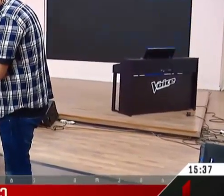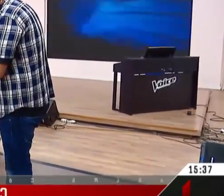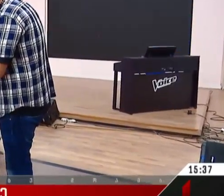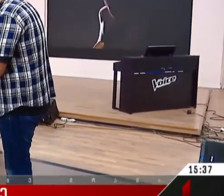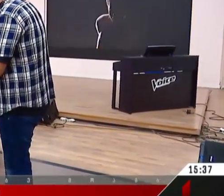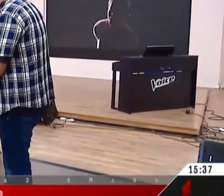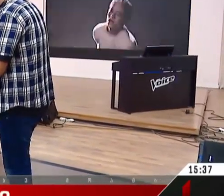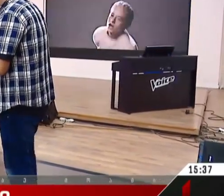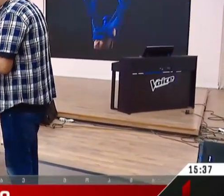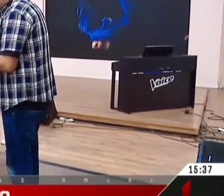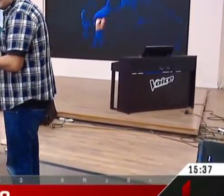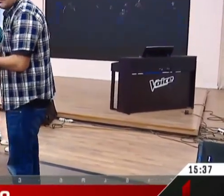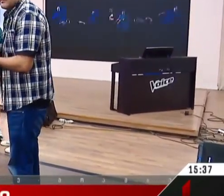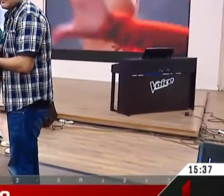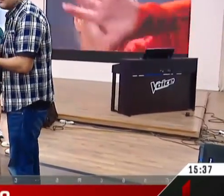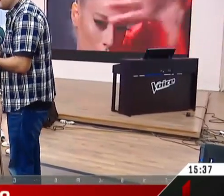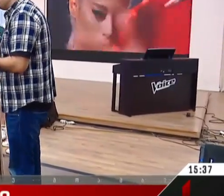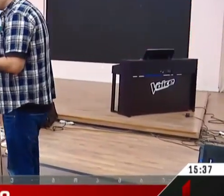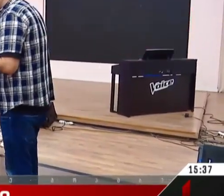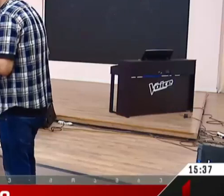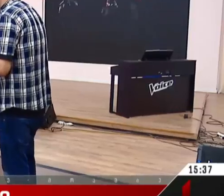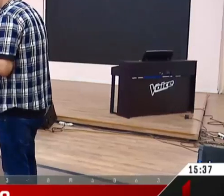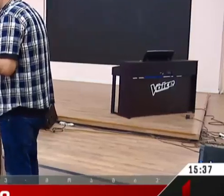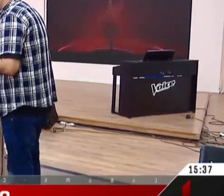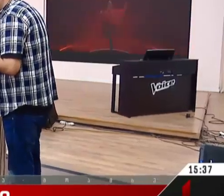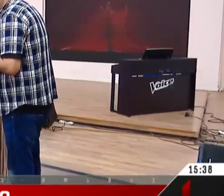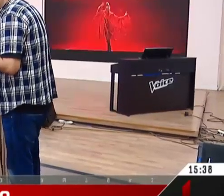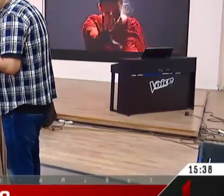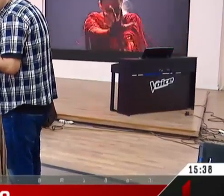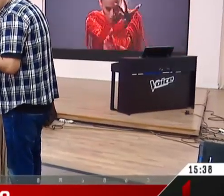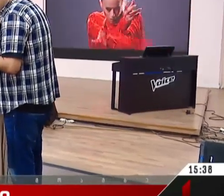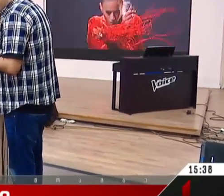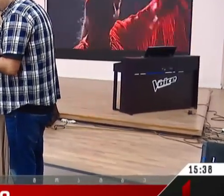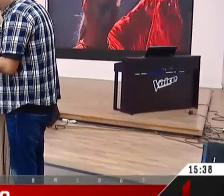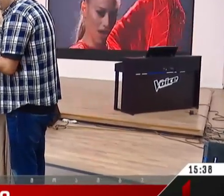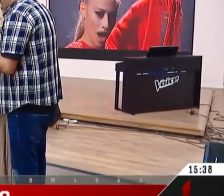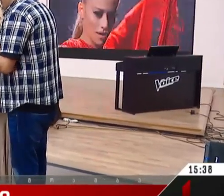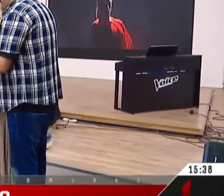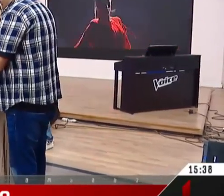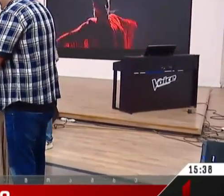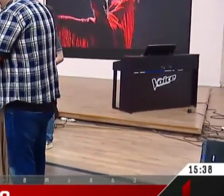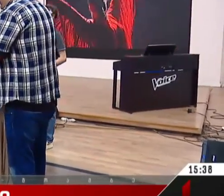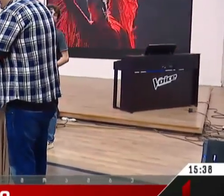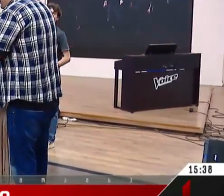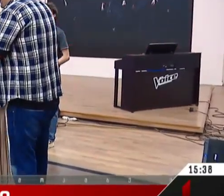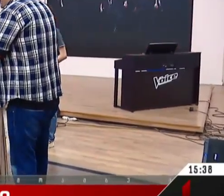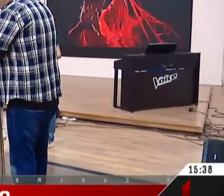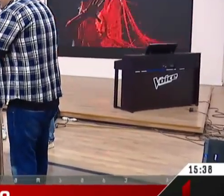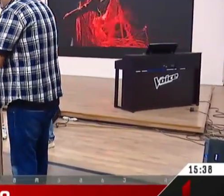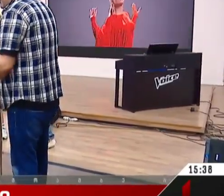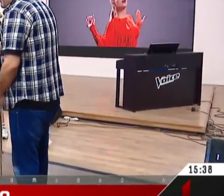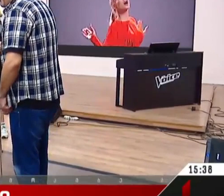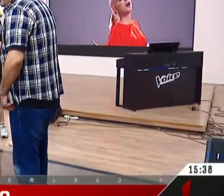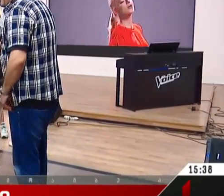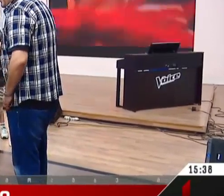ხეჩანოვი მიემგზავრება ლივერპულში. 2 მაისს არის პირველი რეპეტიცია, სადაც უკვე გაირკვევა სცენოგრაფია.